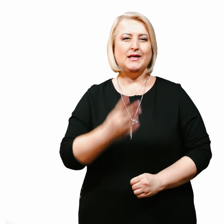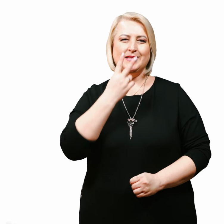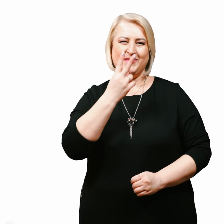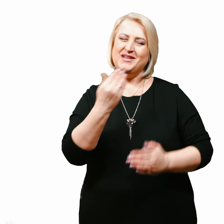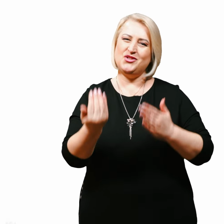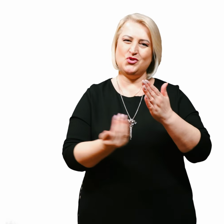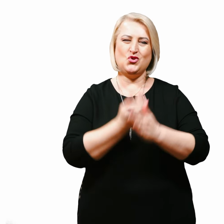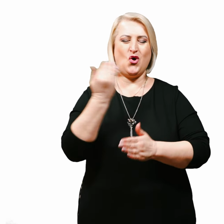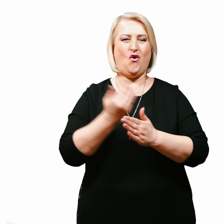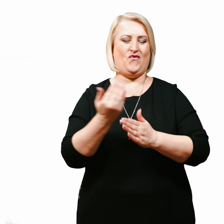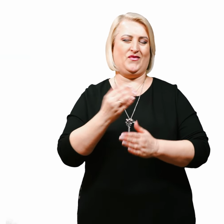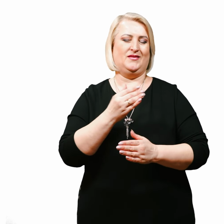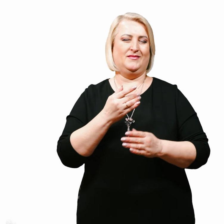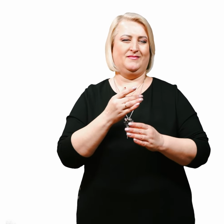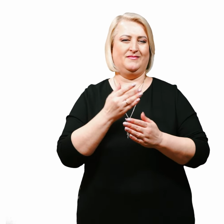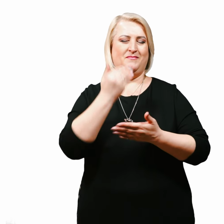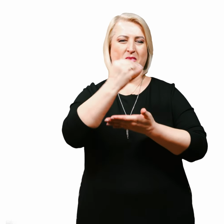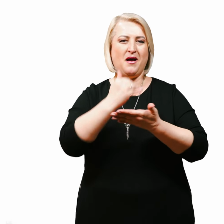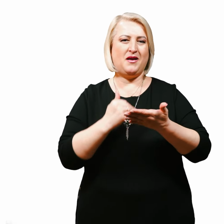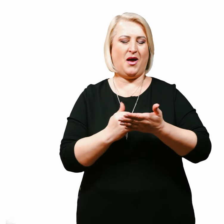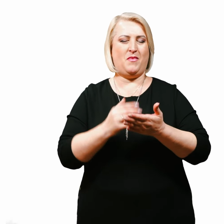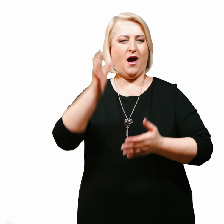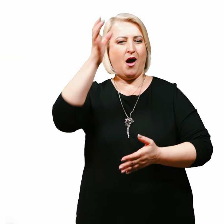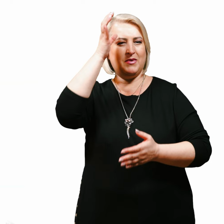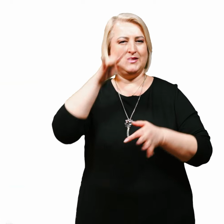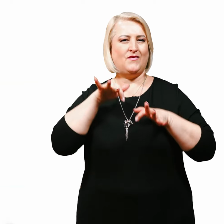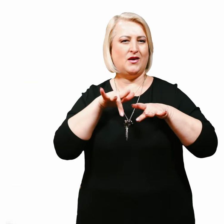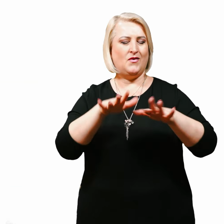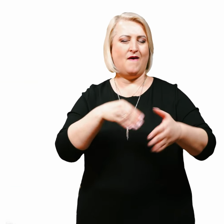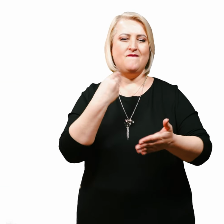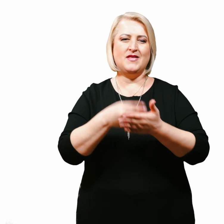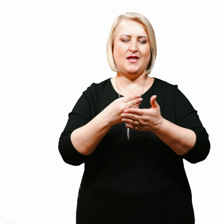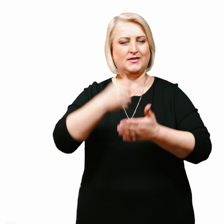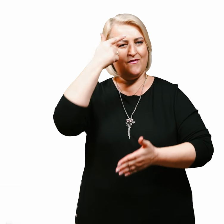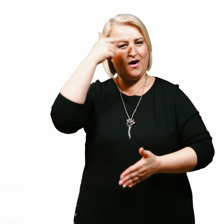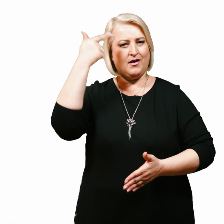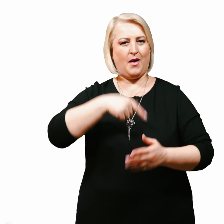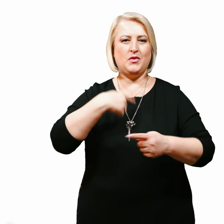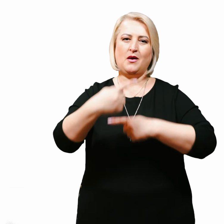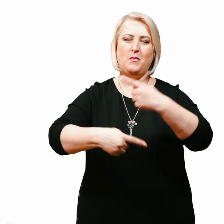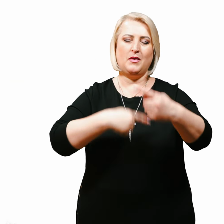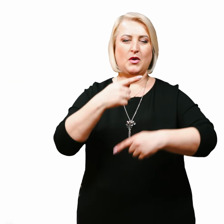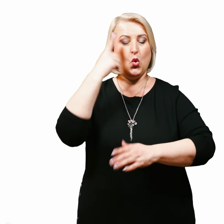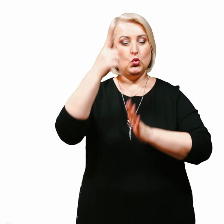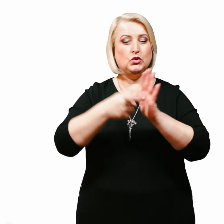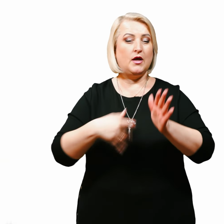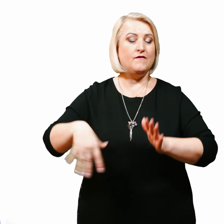Смотри новые выпуски в рамках образовательной кампании «Финансово грамотное поколение» и узнай все